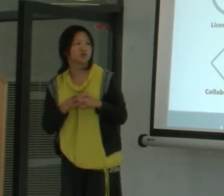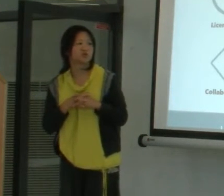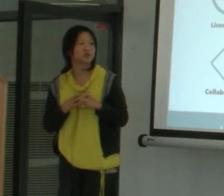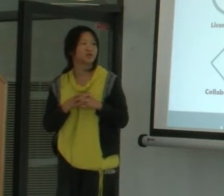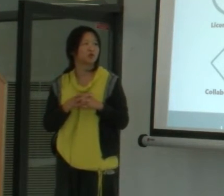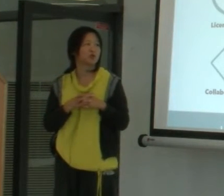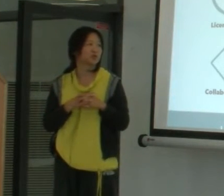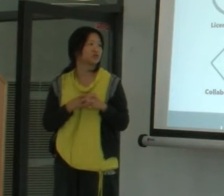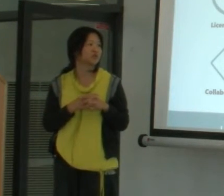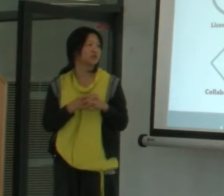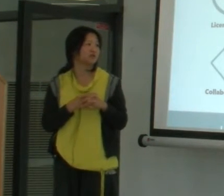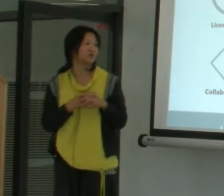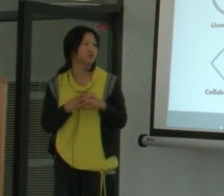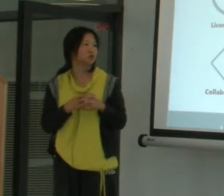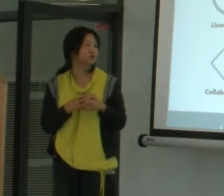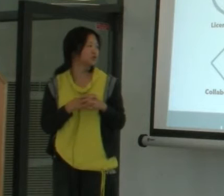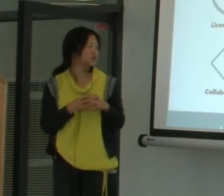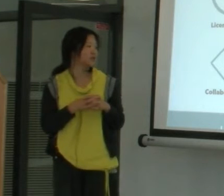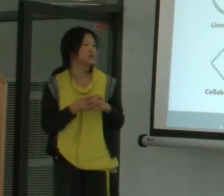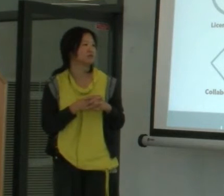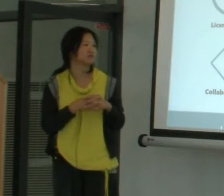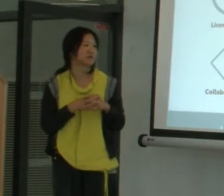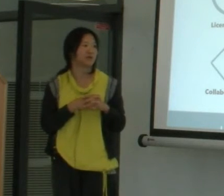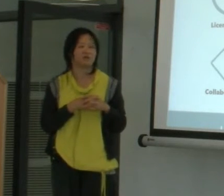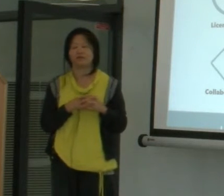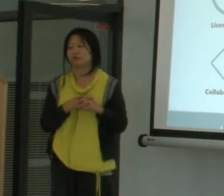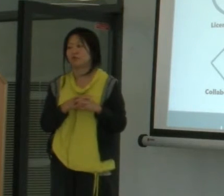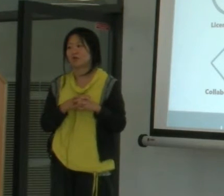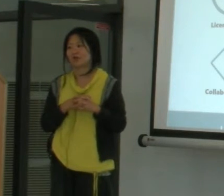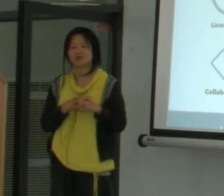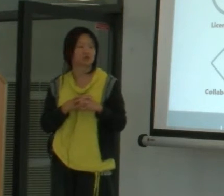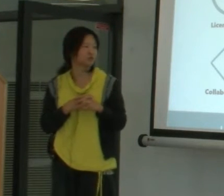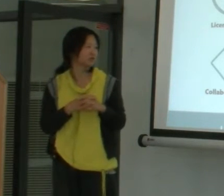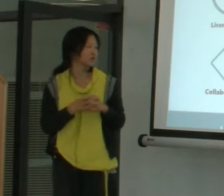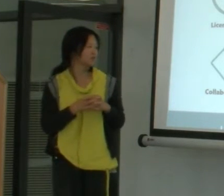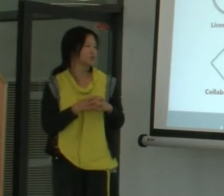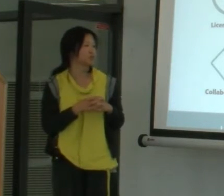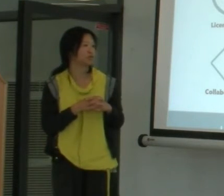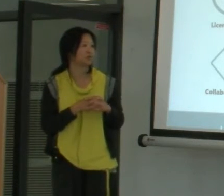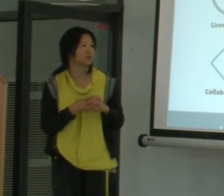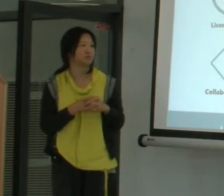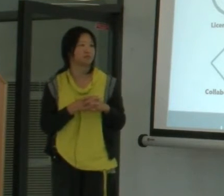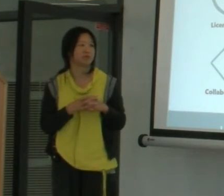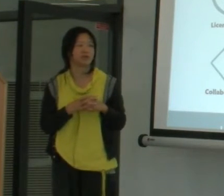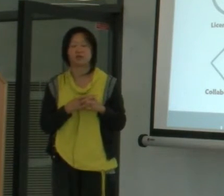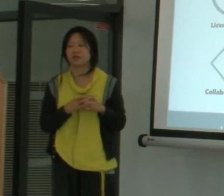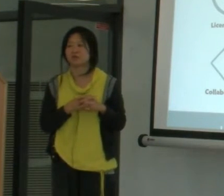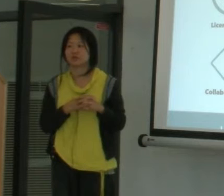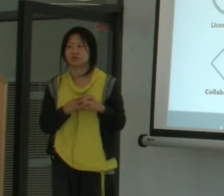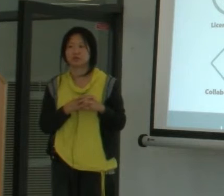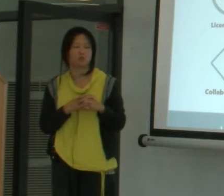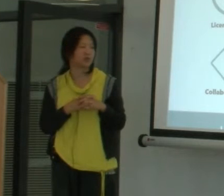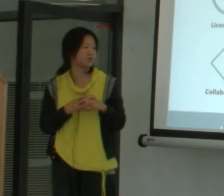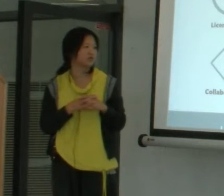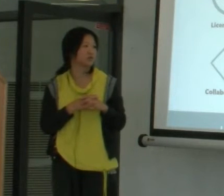Donc bien sûr, pour développer un projet, il faut une communauté et un partage pour élaborer